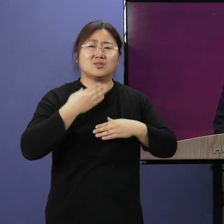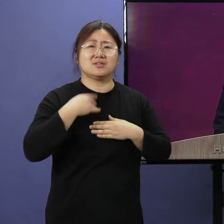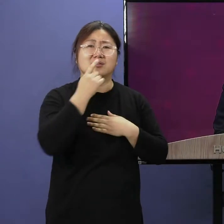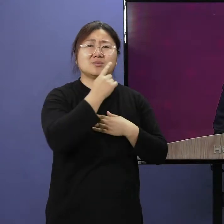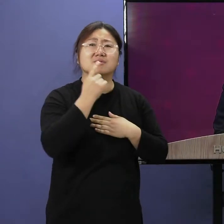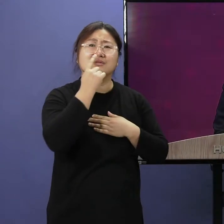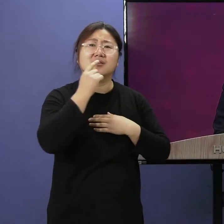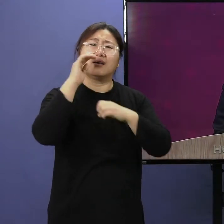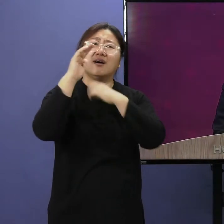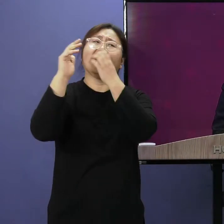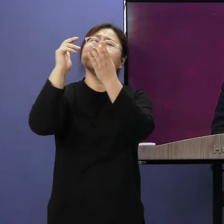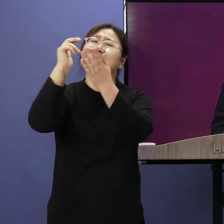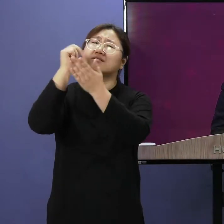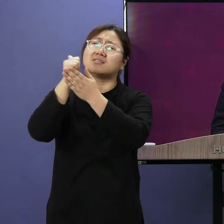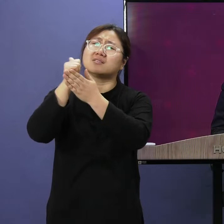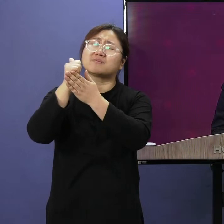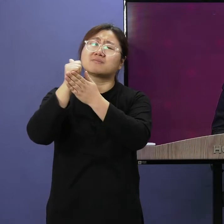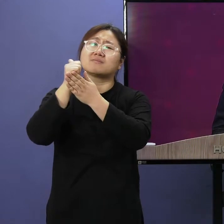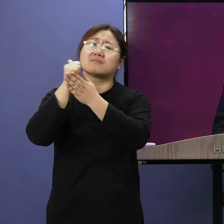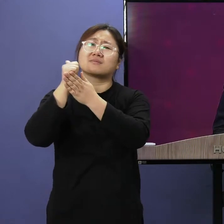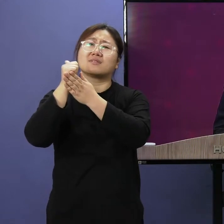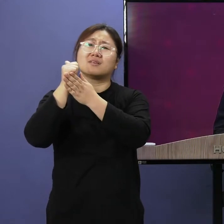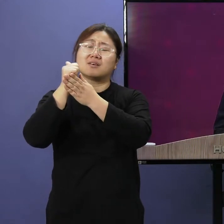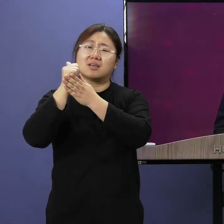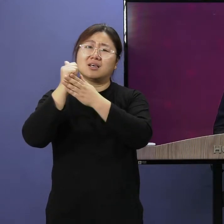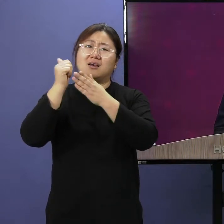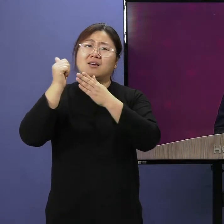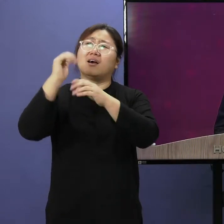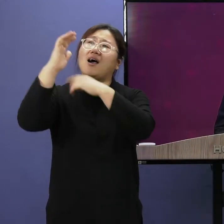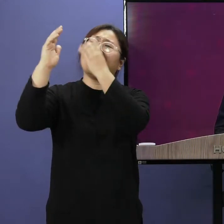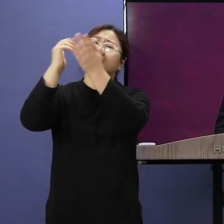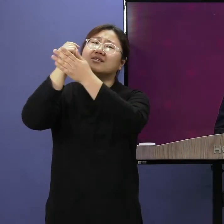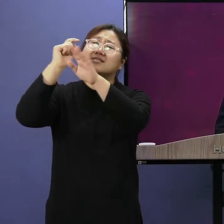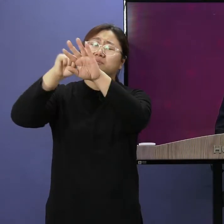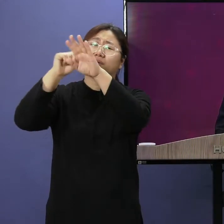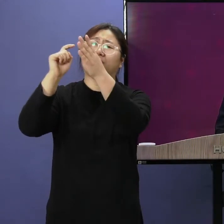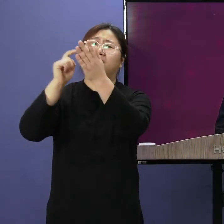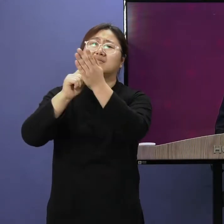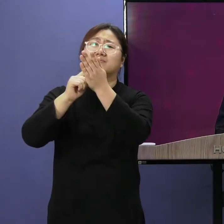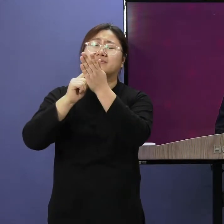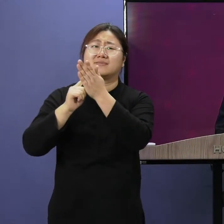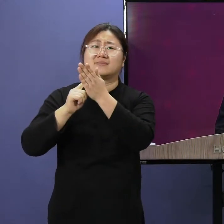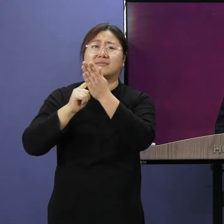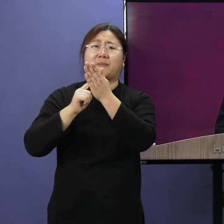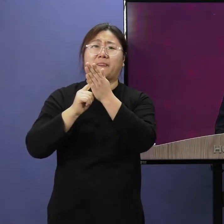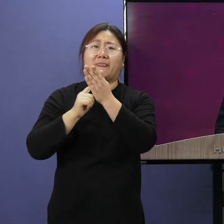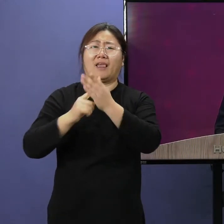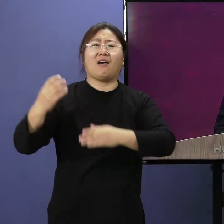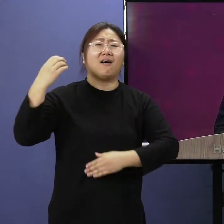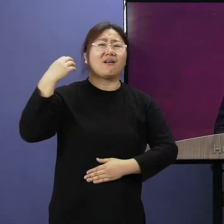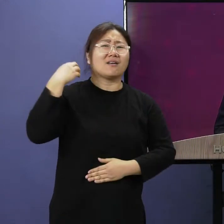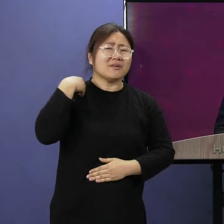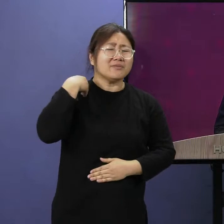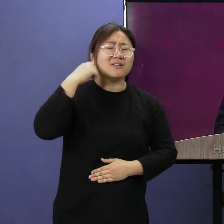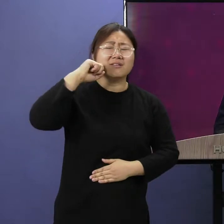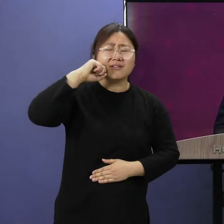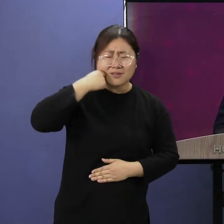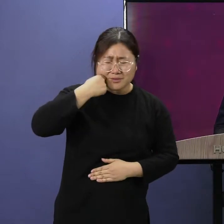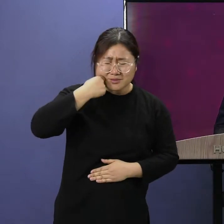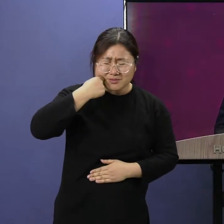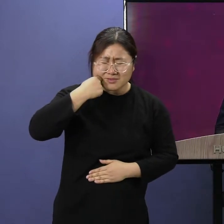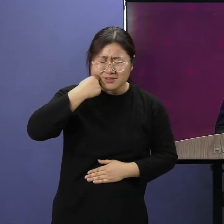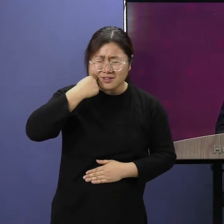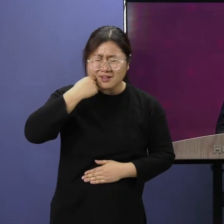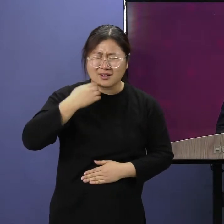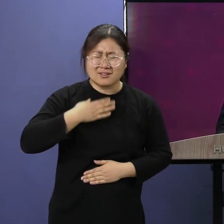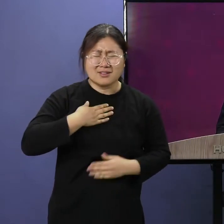하나님, 제가 이 마음을 감당하지 못하겠으니 저를 죽여주세요. 제가 너무나 힘듭니다.